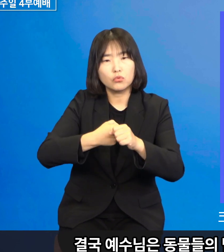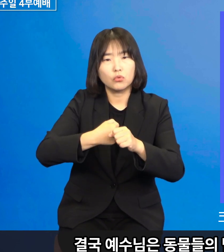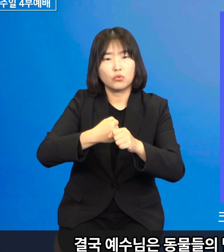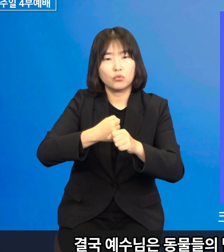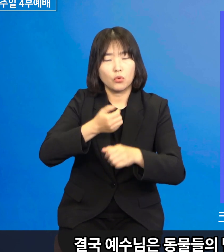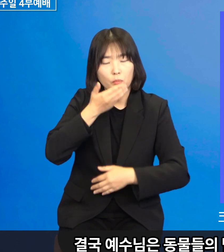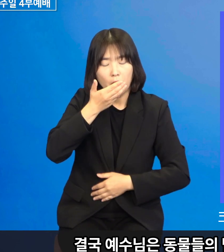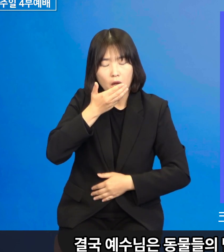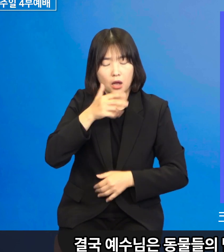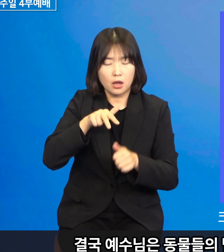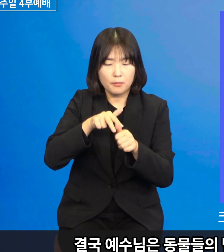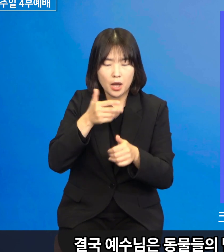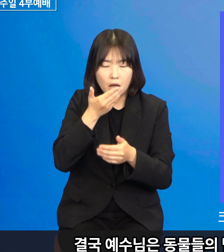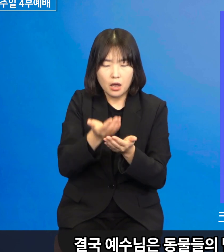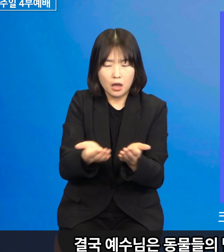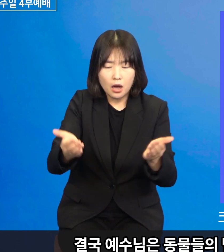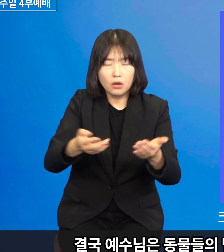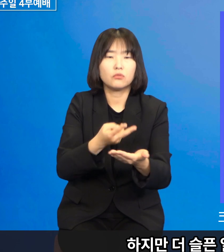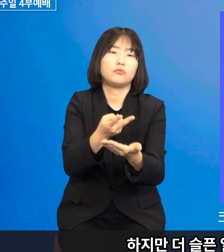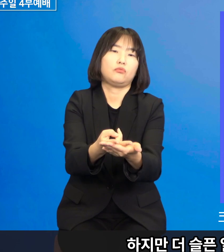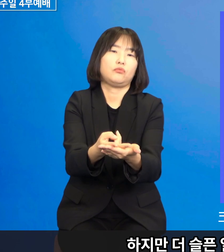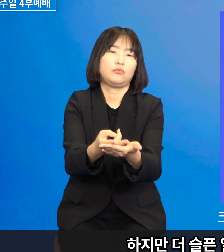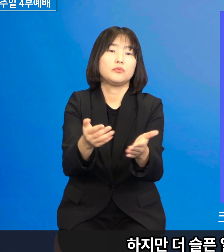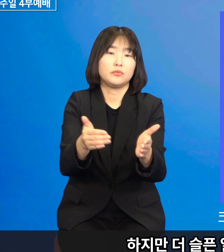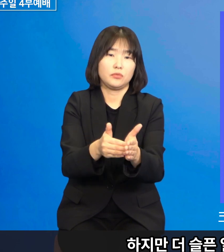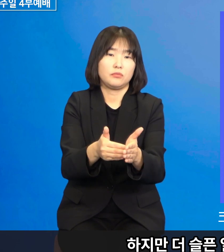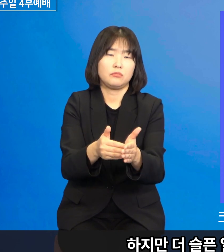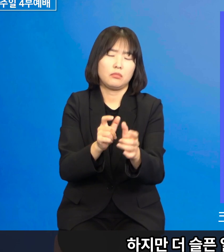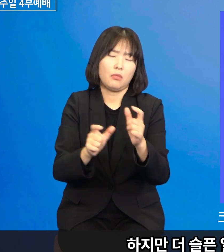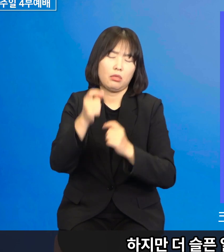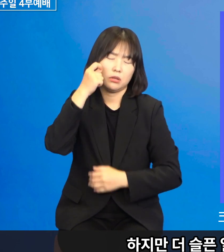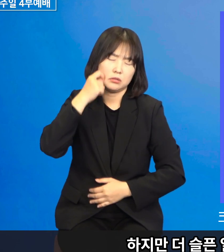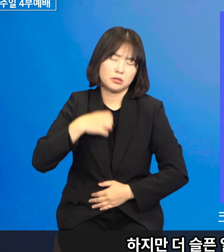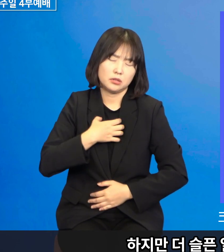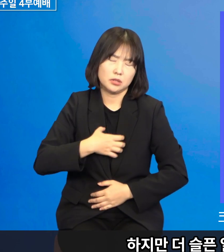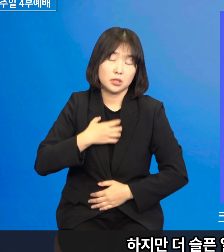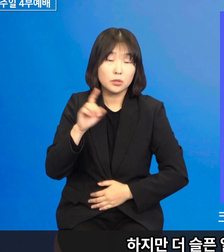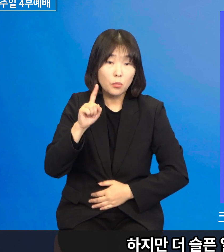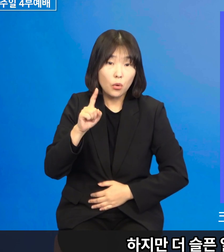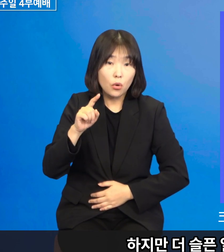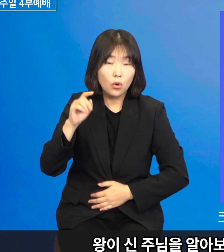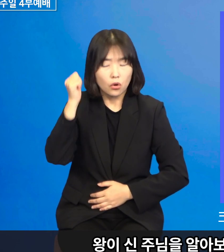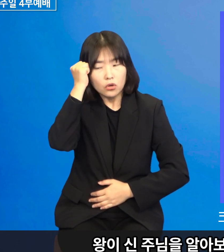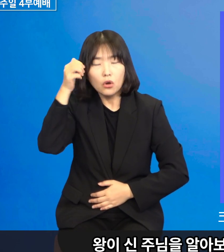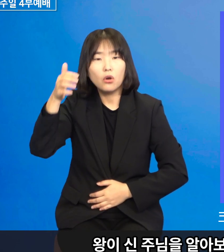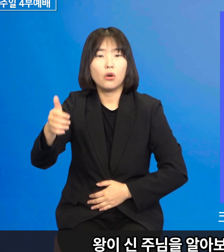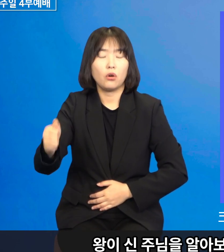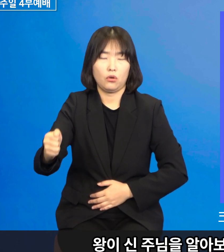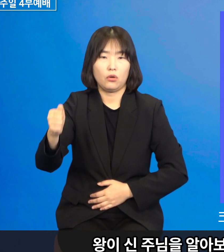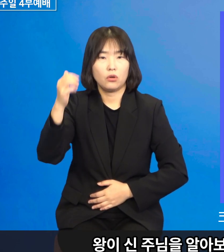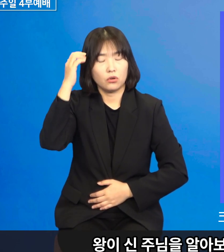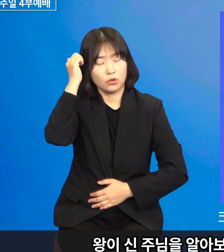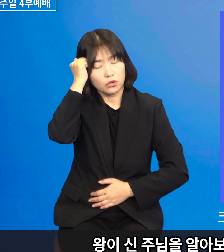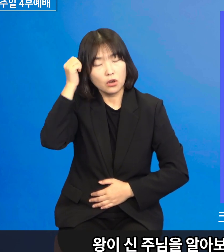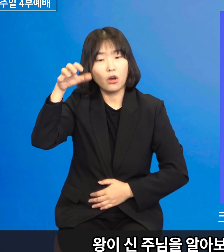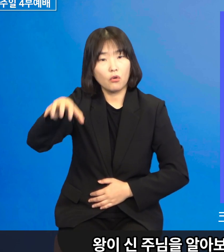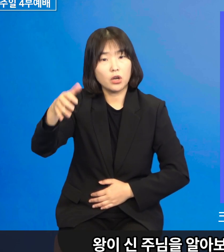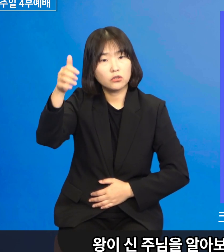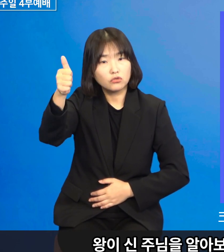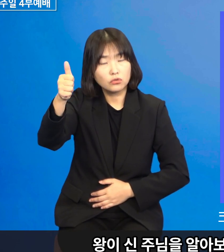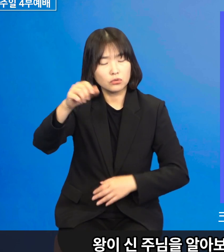구유에 뉘어졌습니다. 하지만 더 슬픈 일은 이 여관 주인이 왕이신 주님을